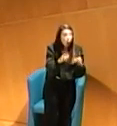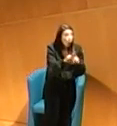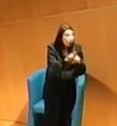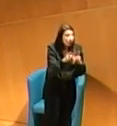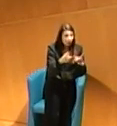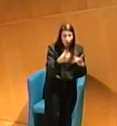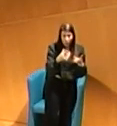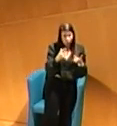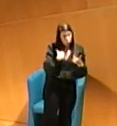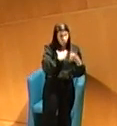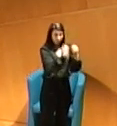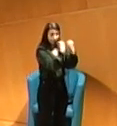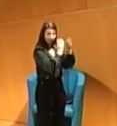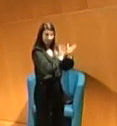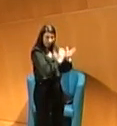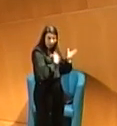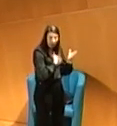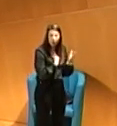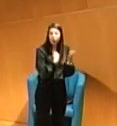j'ai pris des cours de langue des signes.